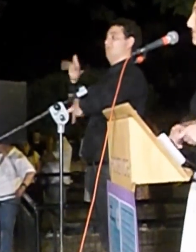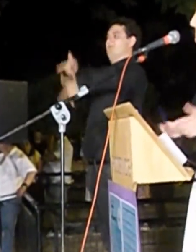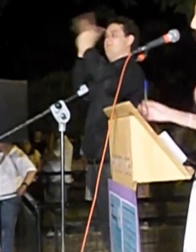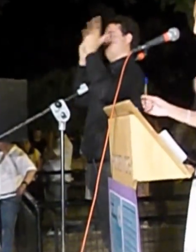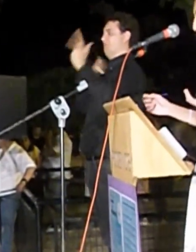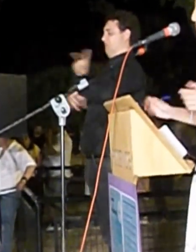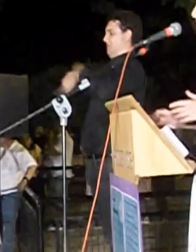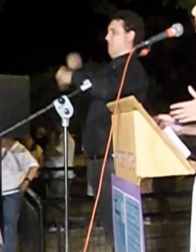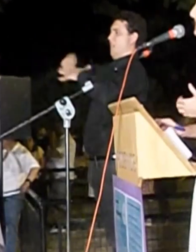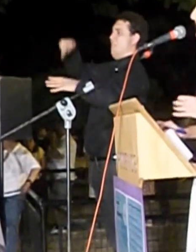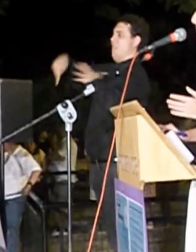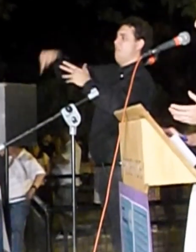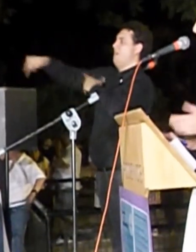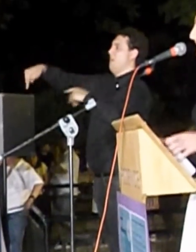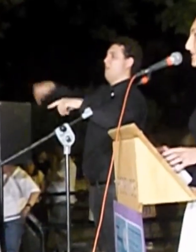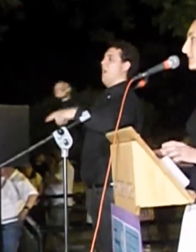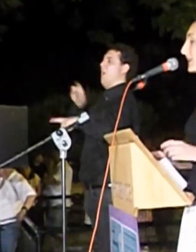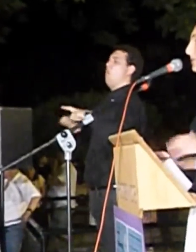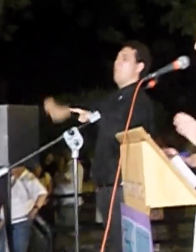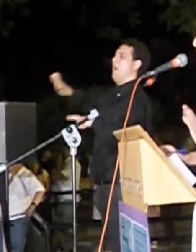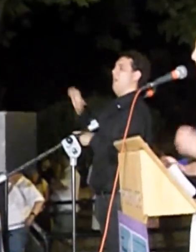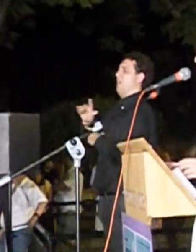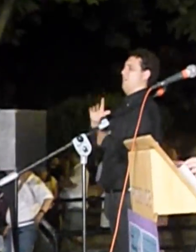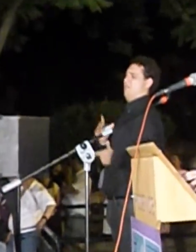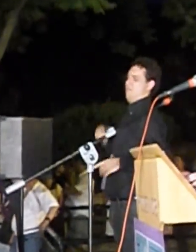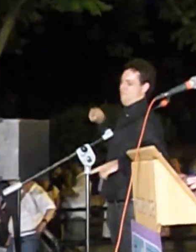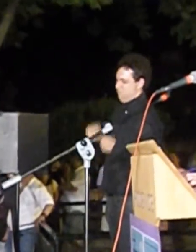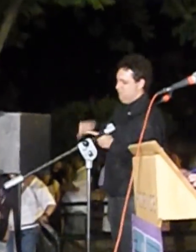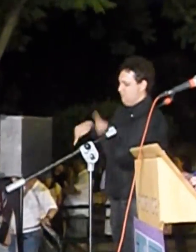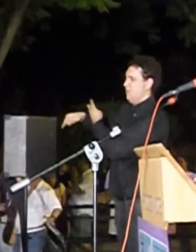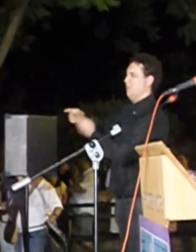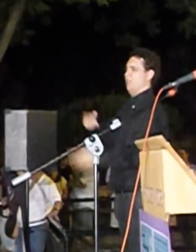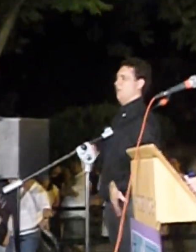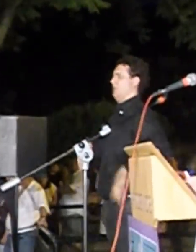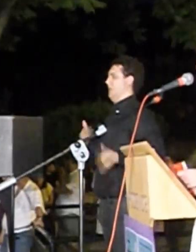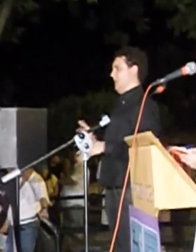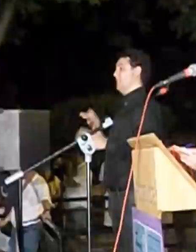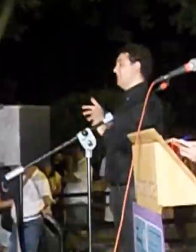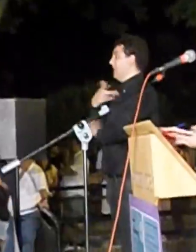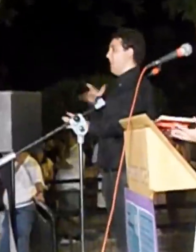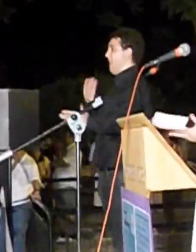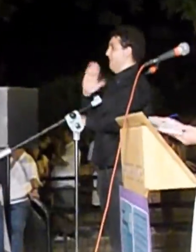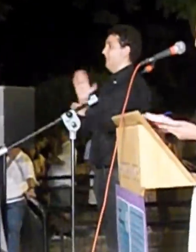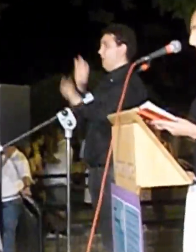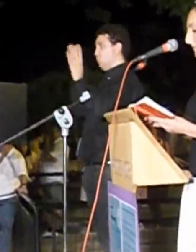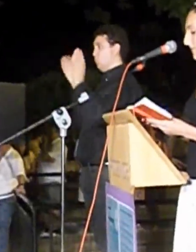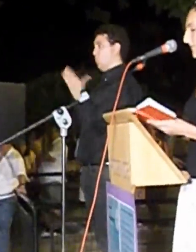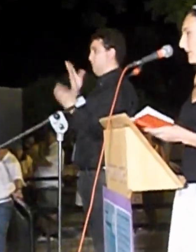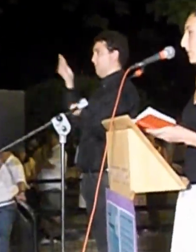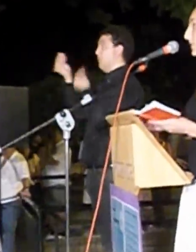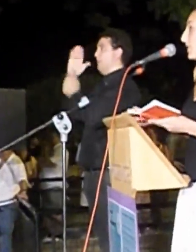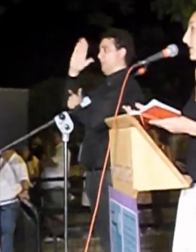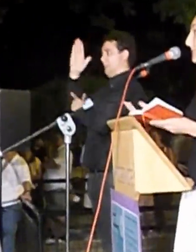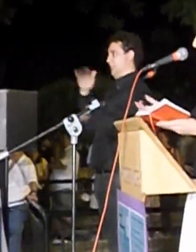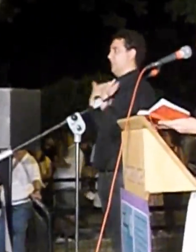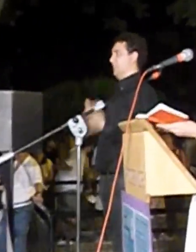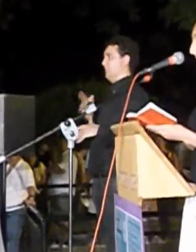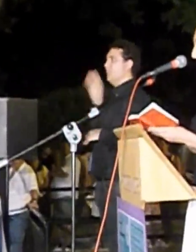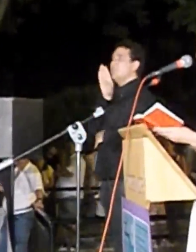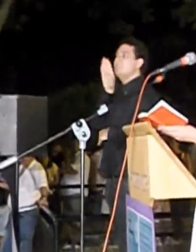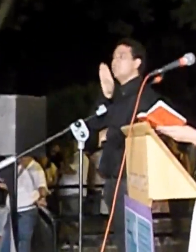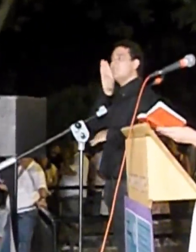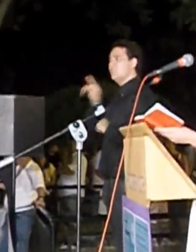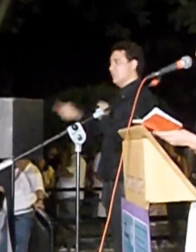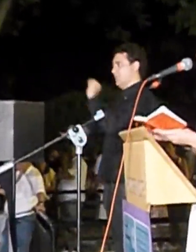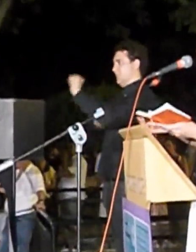europeo eso es una auténtica barbaridad es de lo más contaminante que que hay ahora mismo en en cuanto a en